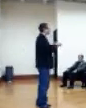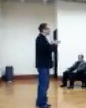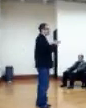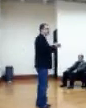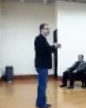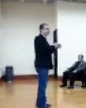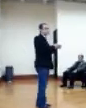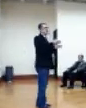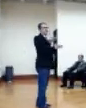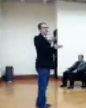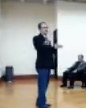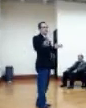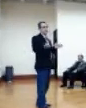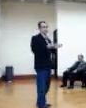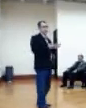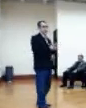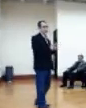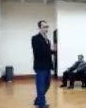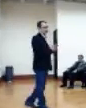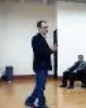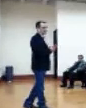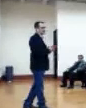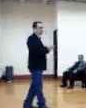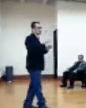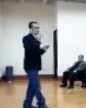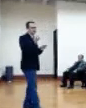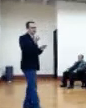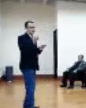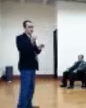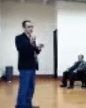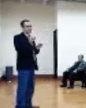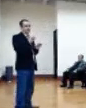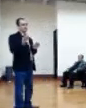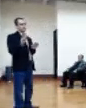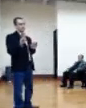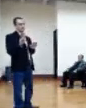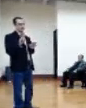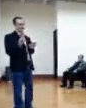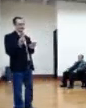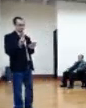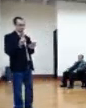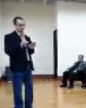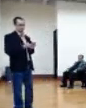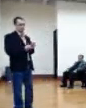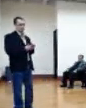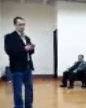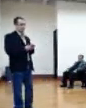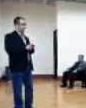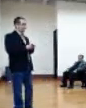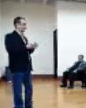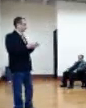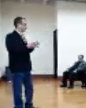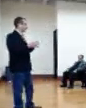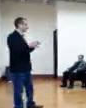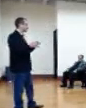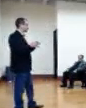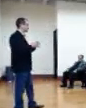en consecuencia genera mutación del lenguaje. Si tienes esa prudencia, definitivamente sí, ¿verdad? Pero si lo